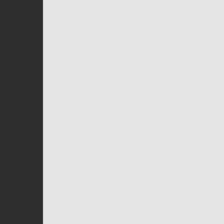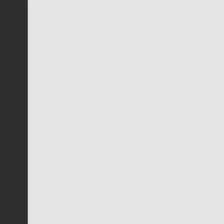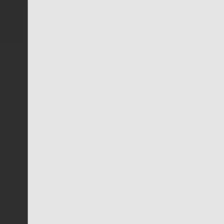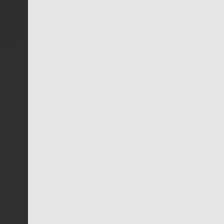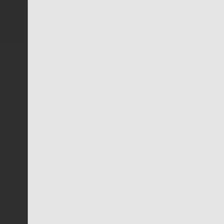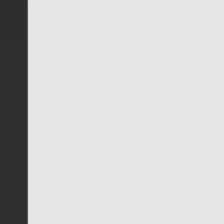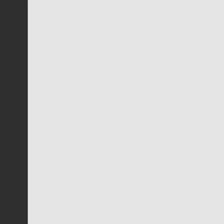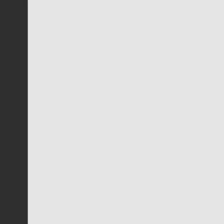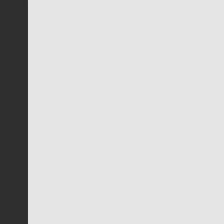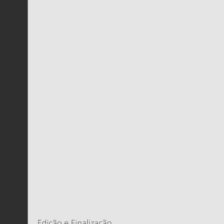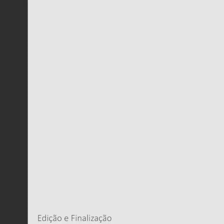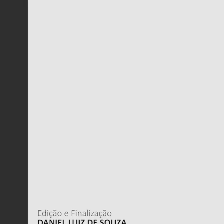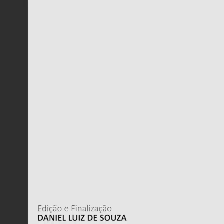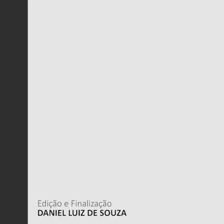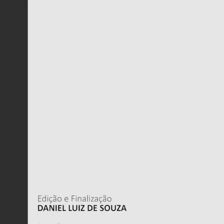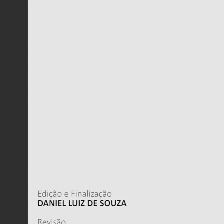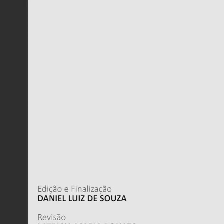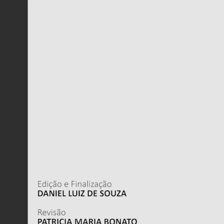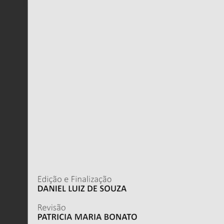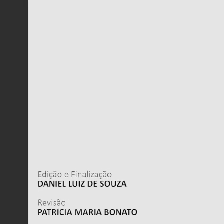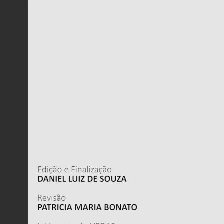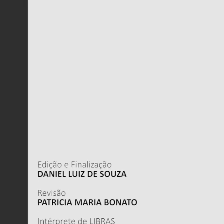Tchau. Tchau. Tchau.